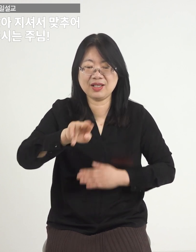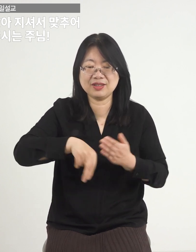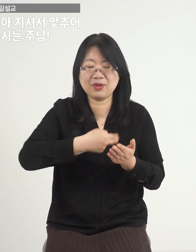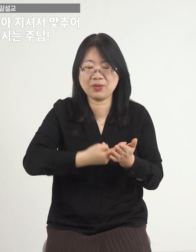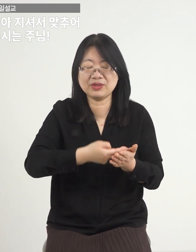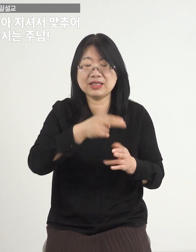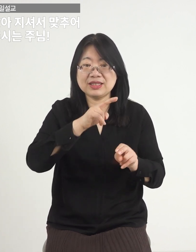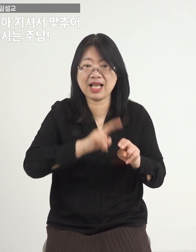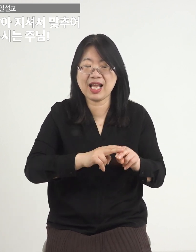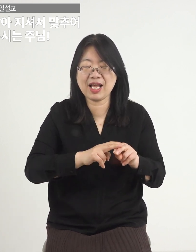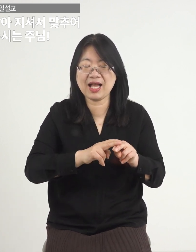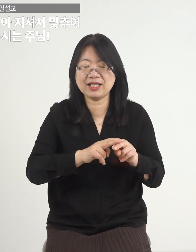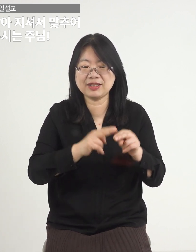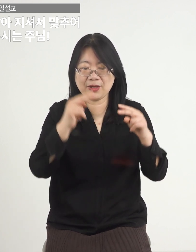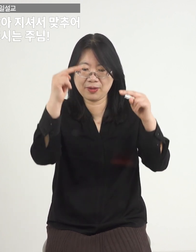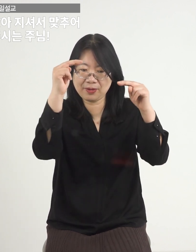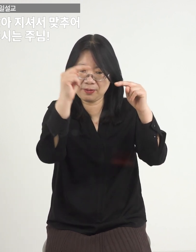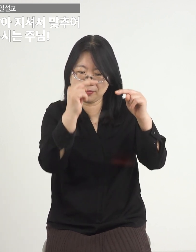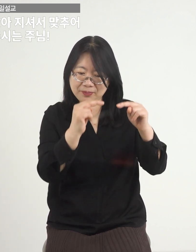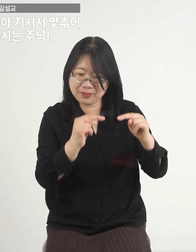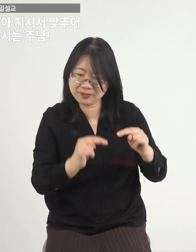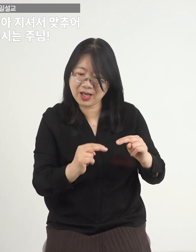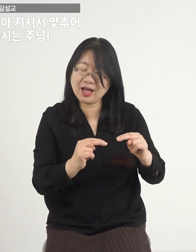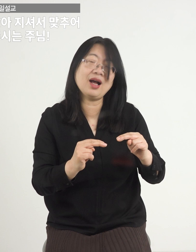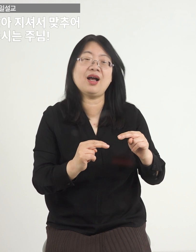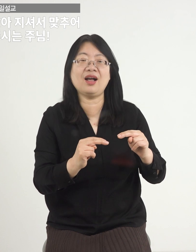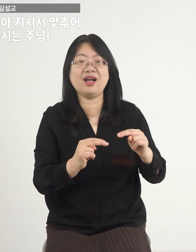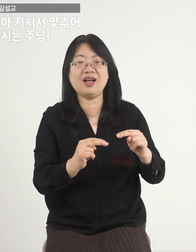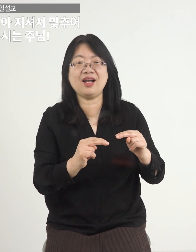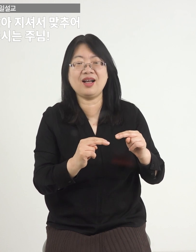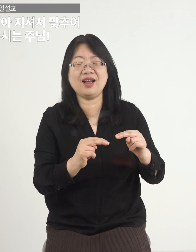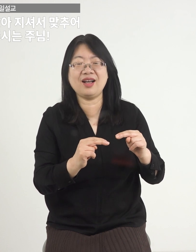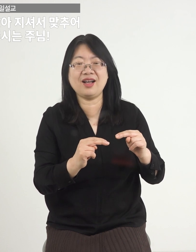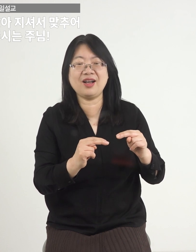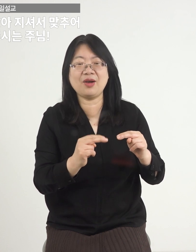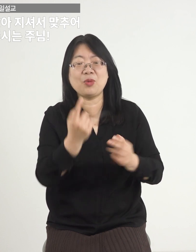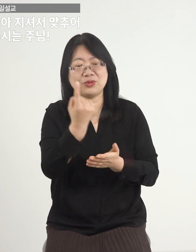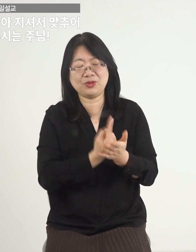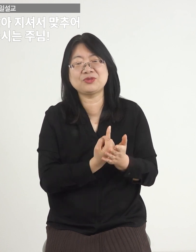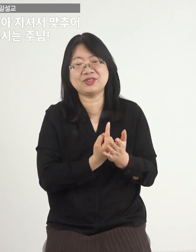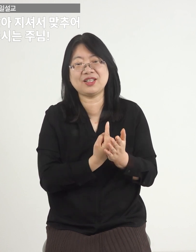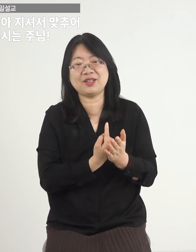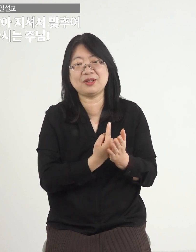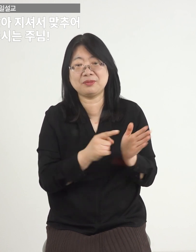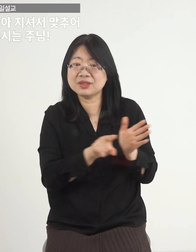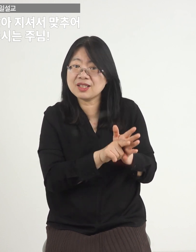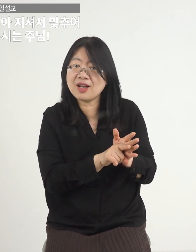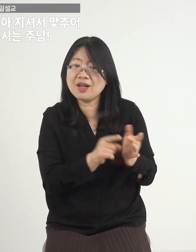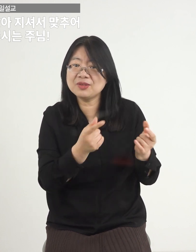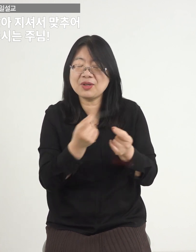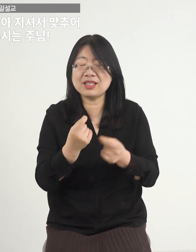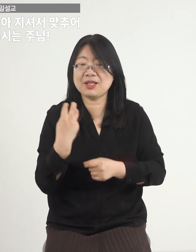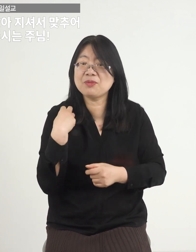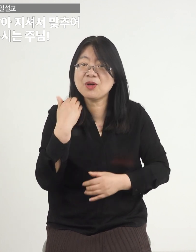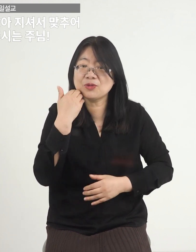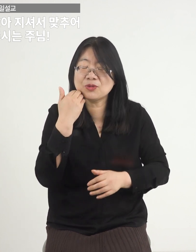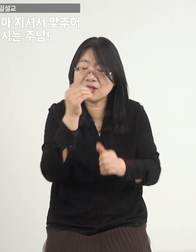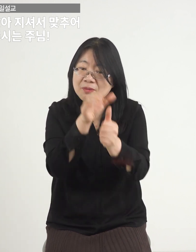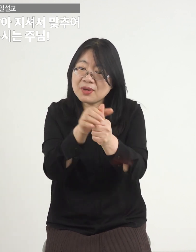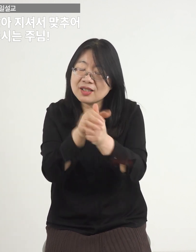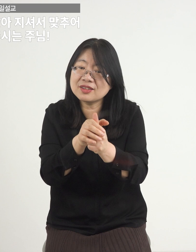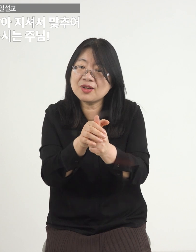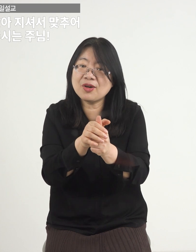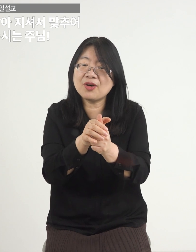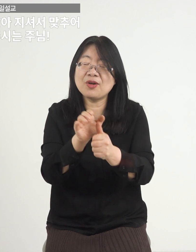자리에 맞추어 주셨구나. 믿습니까? 이 똑같은 사명을 누구에게 주신